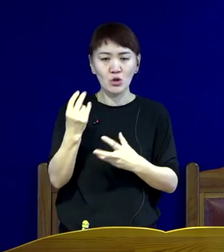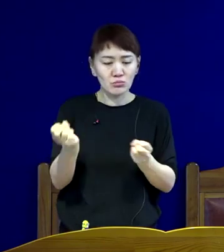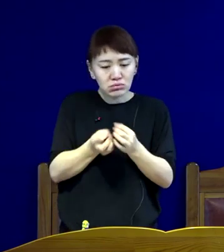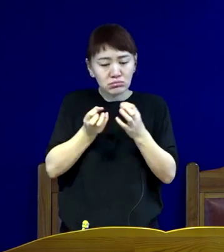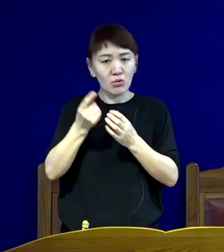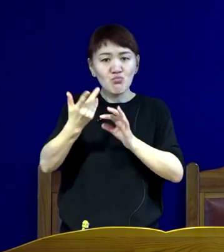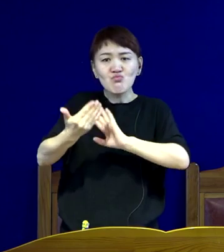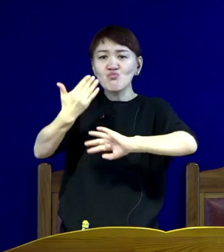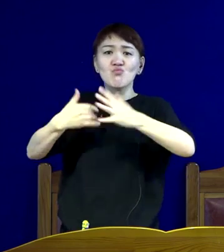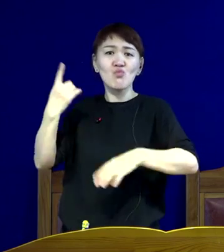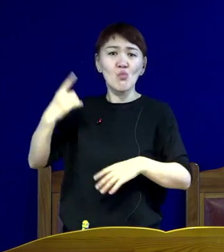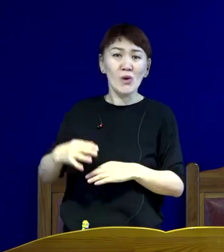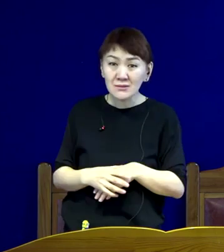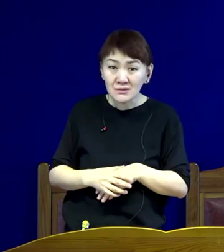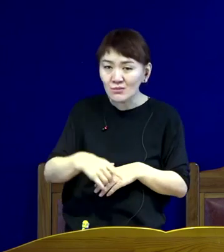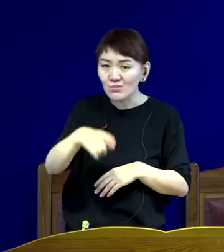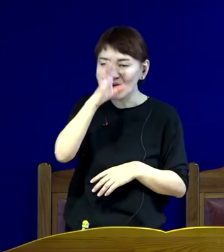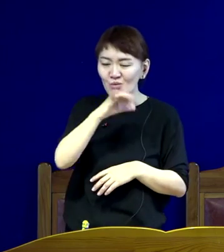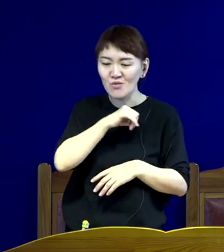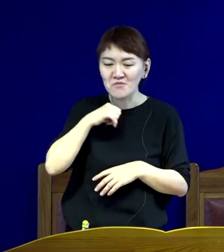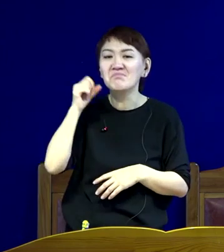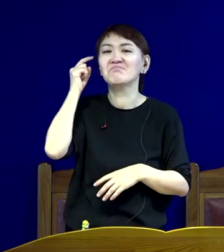Гэтэл альбаар